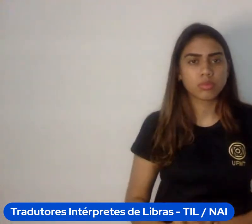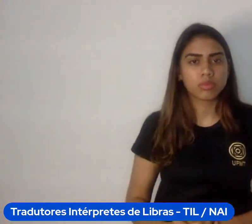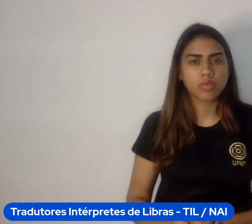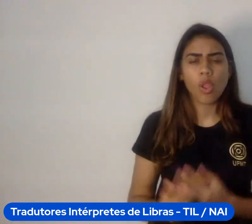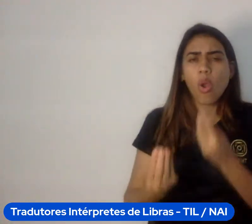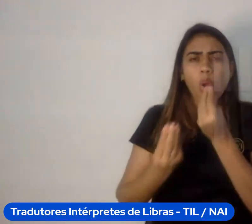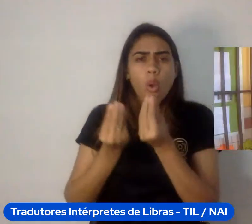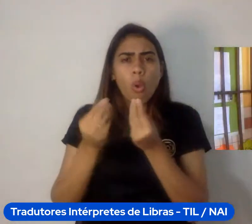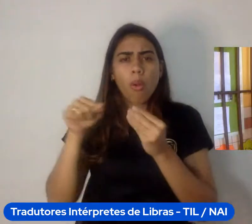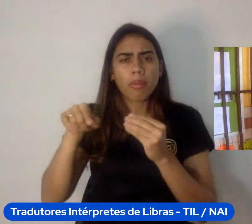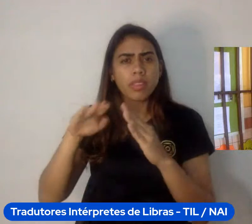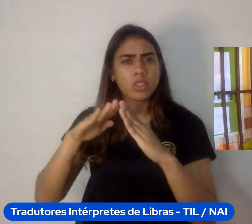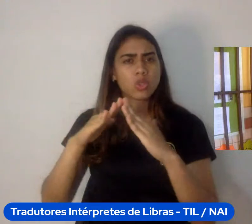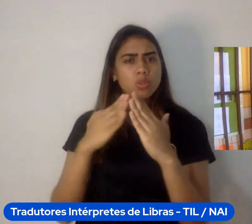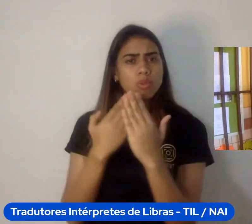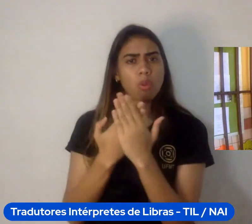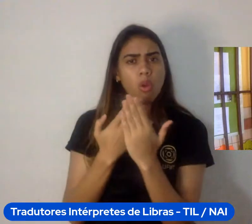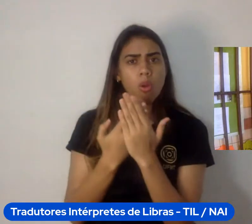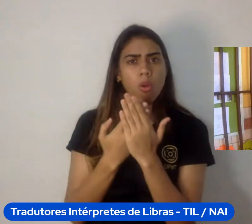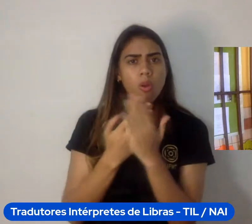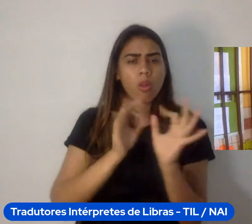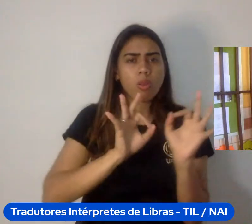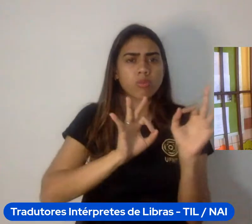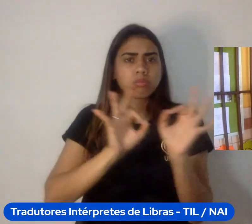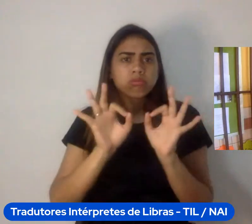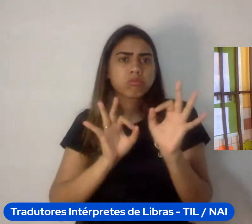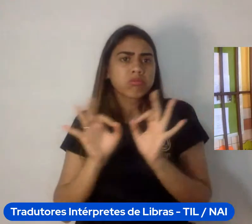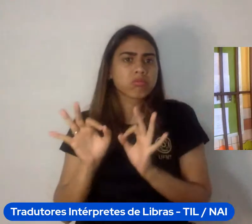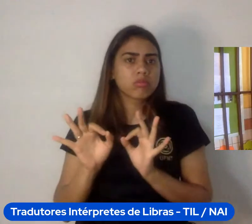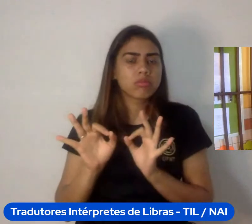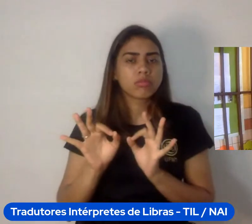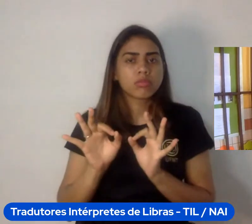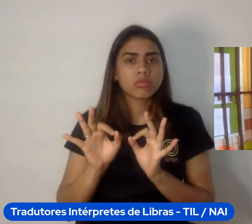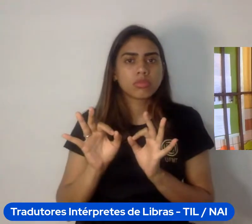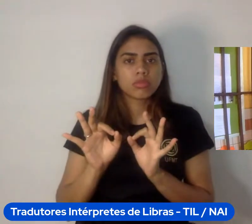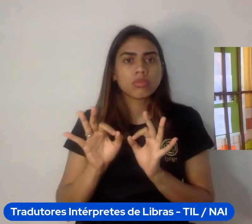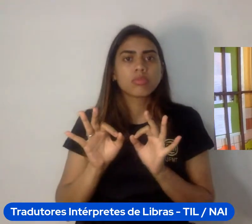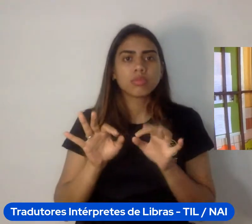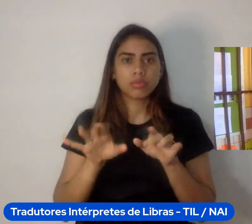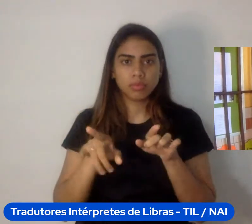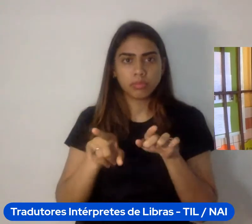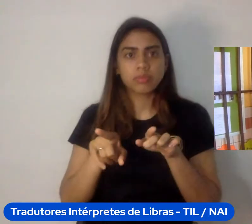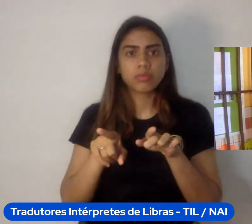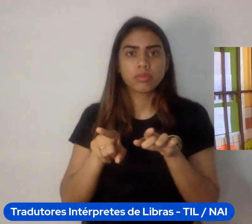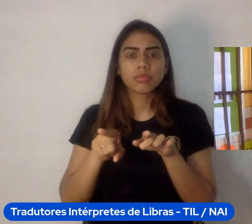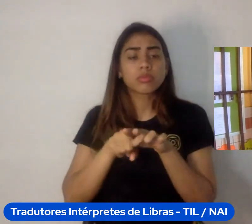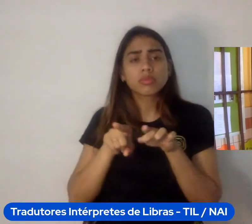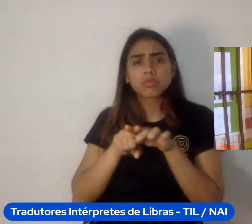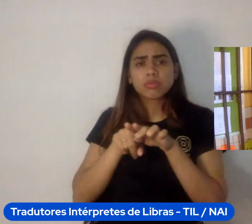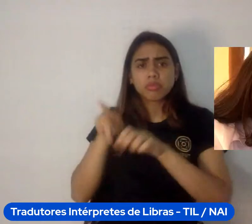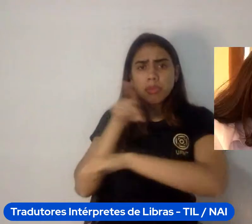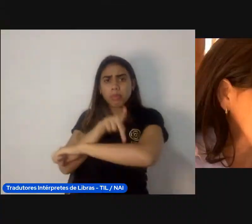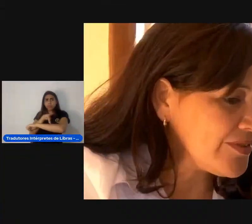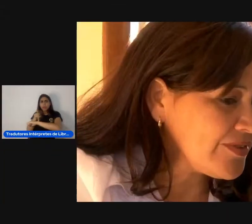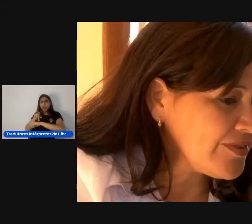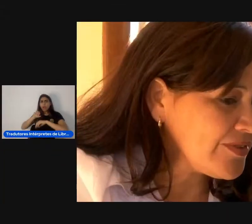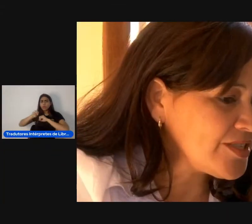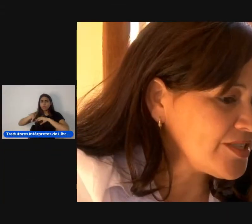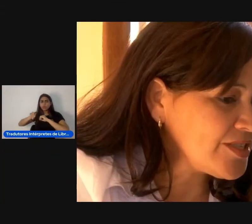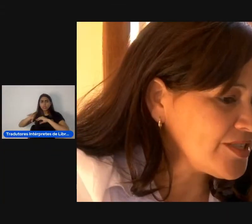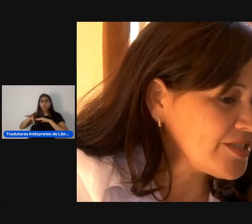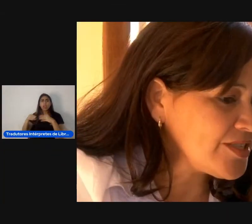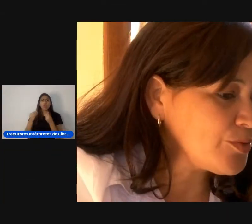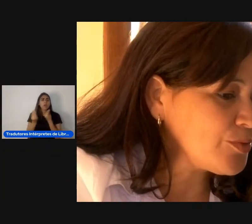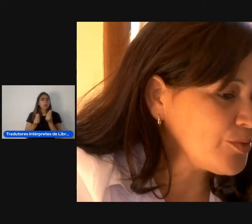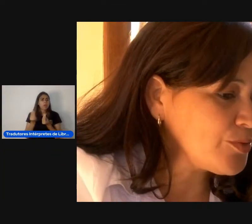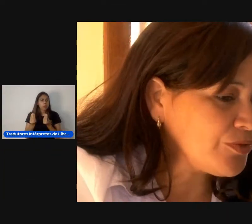arquitetônico, como na organização pedagógica administrativa e na prática pedagógica. Muitas vezes o professor